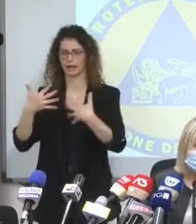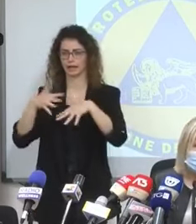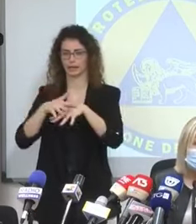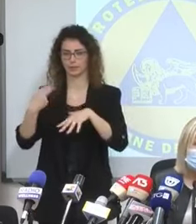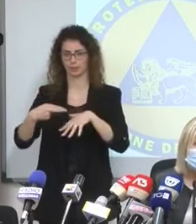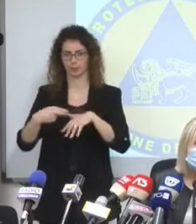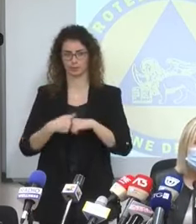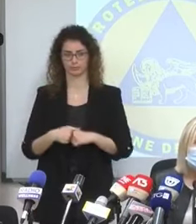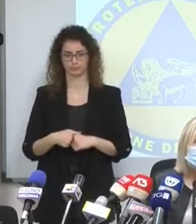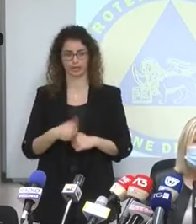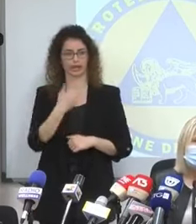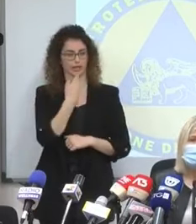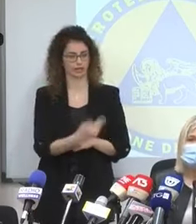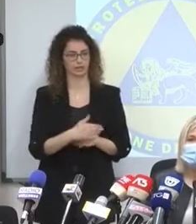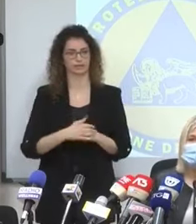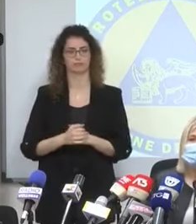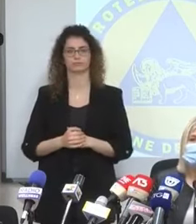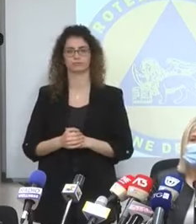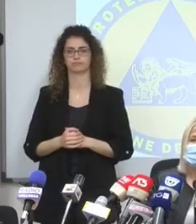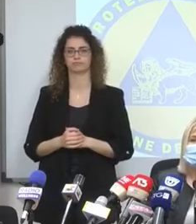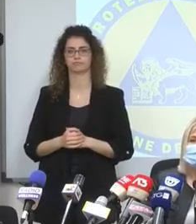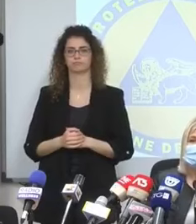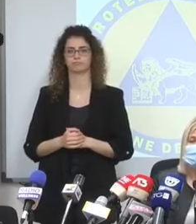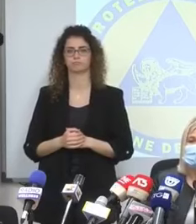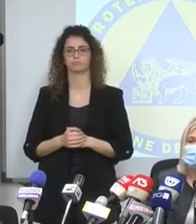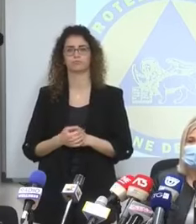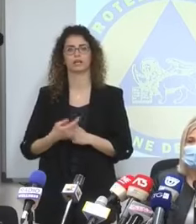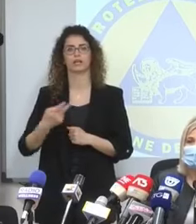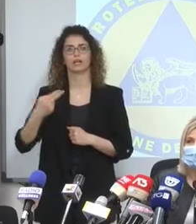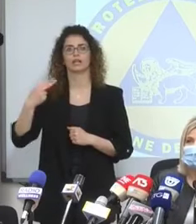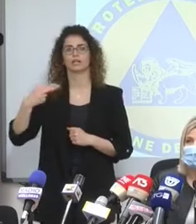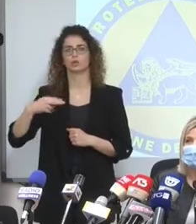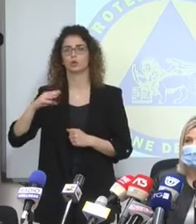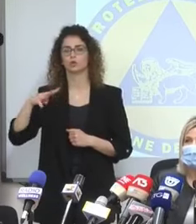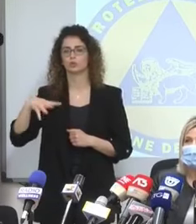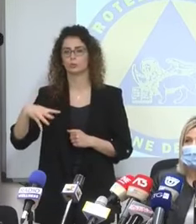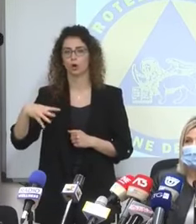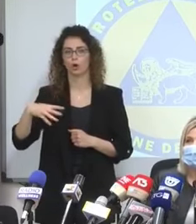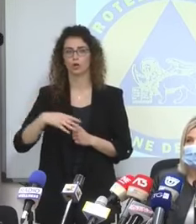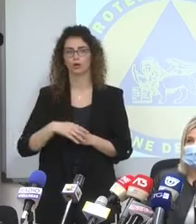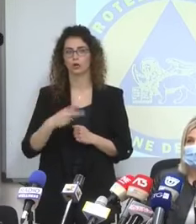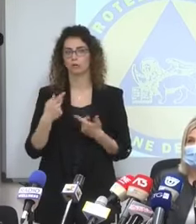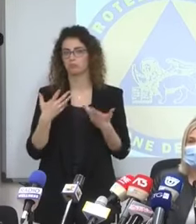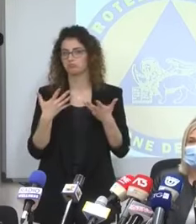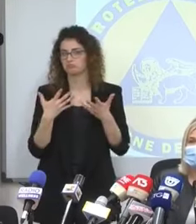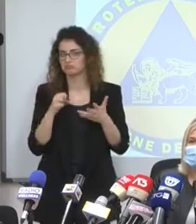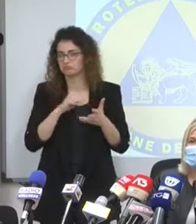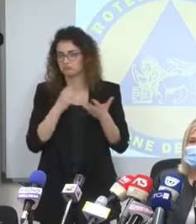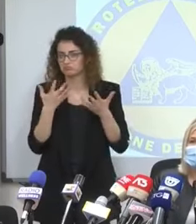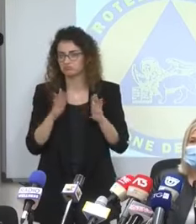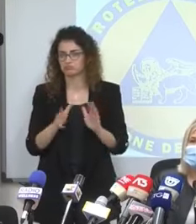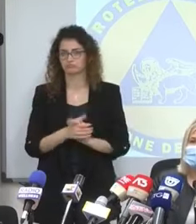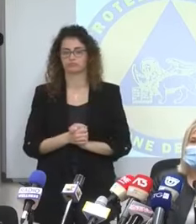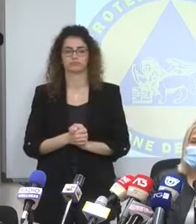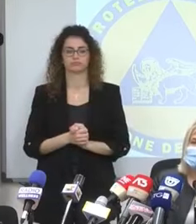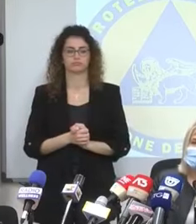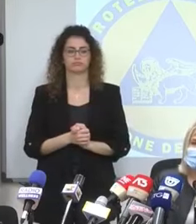conosciamo. Grazie. Nicolussi Moro, poi mi pare che abbiamo concluso.